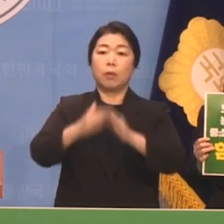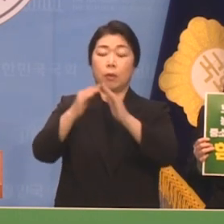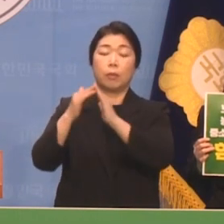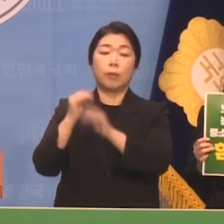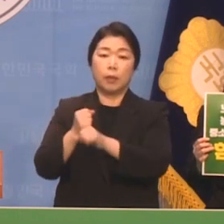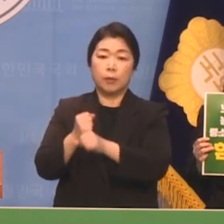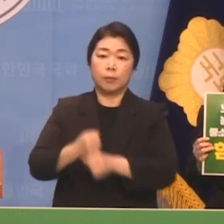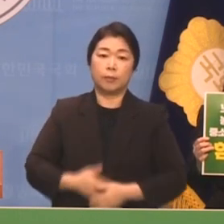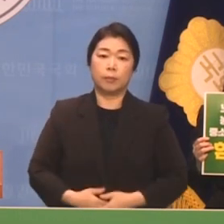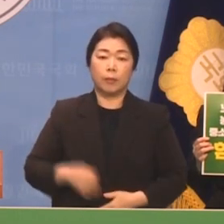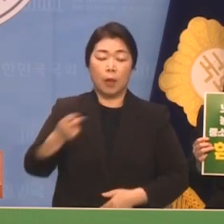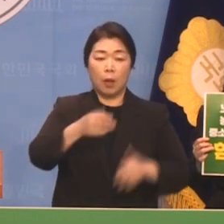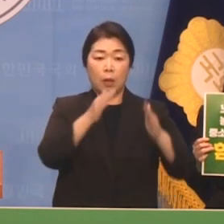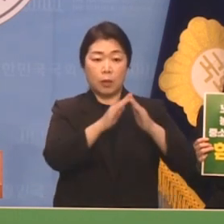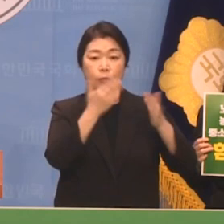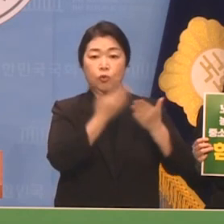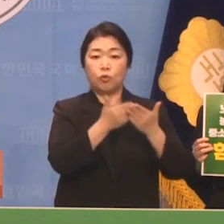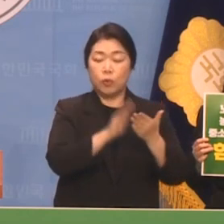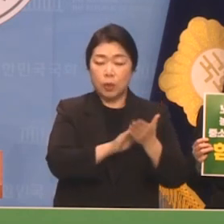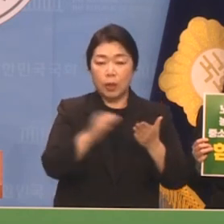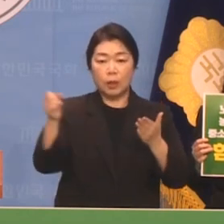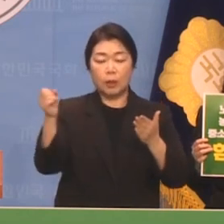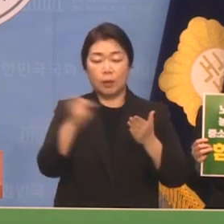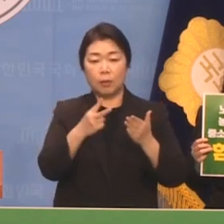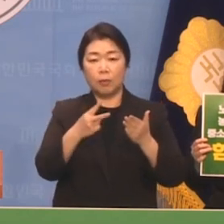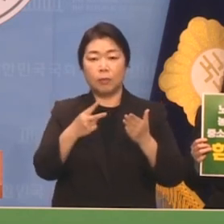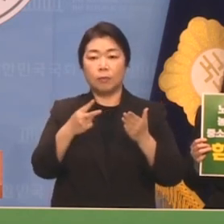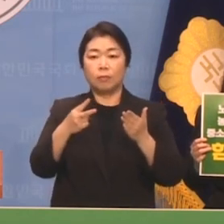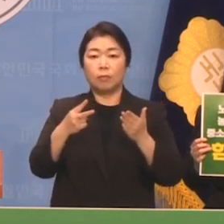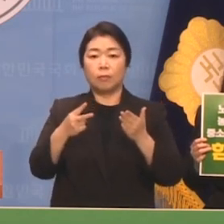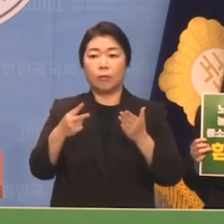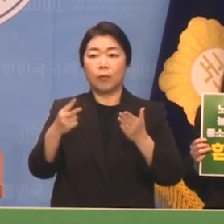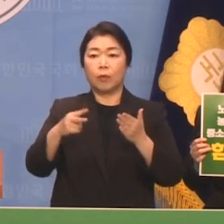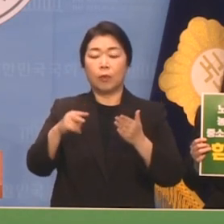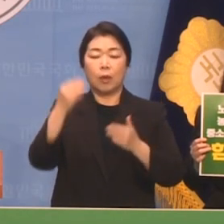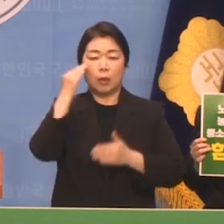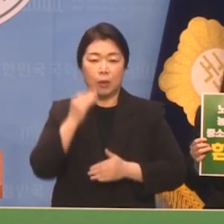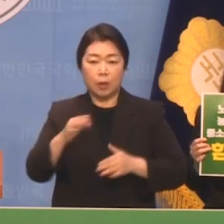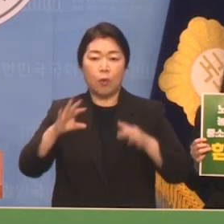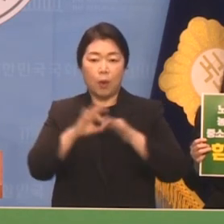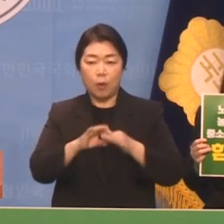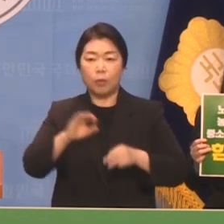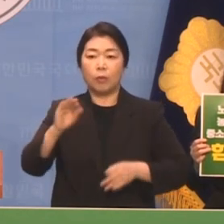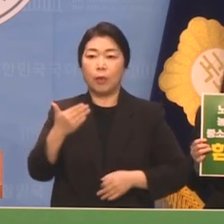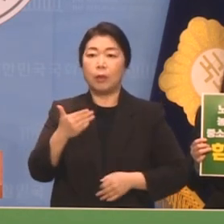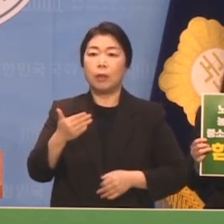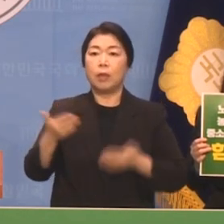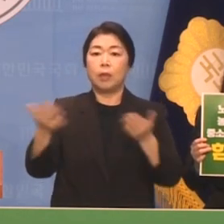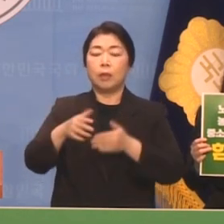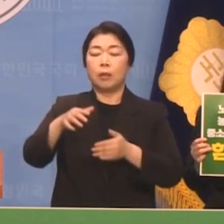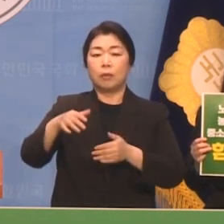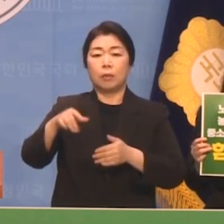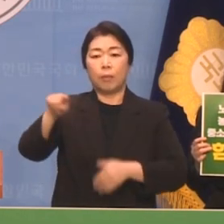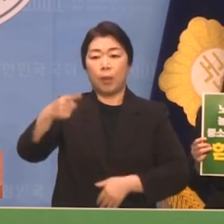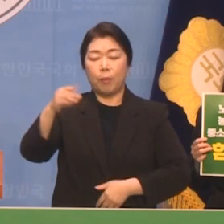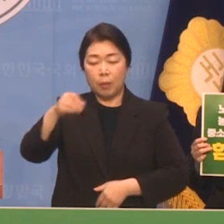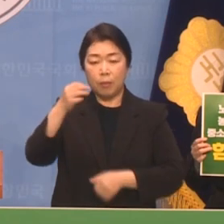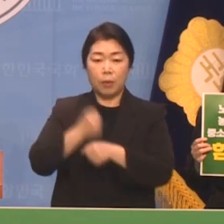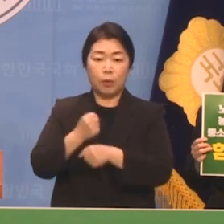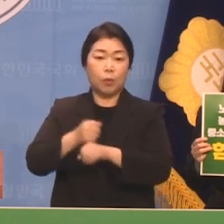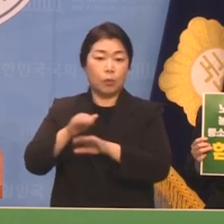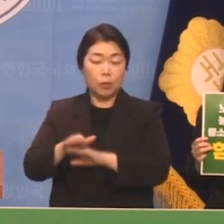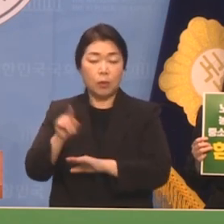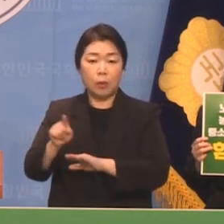등 에너지 효율 개선 사업으로 그린 리모델링 100만 호를 만들면서 녹색 일자리를 창출하겠습니다.